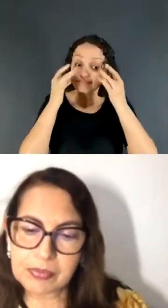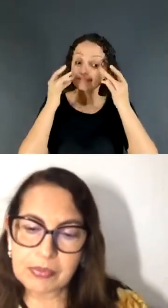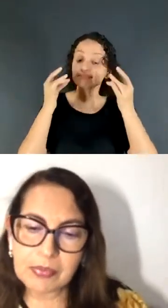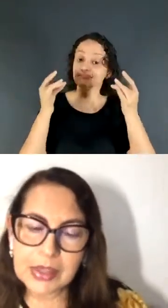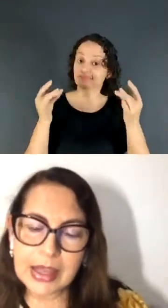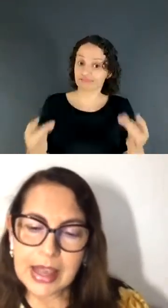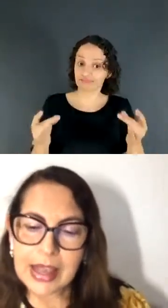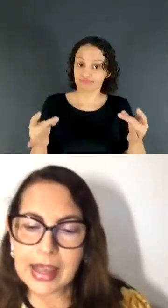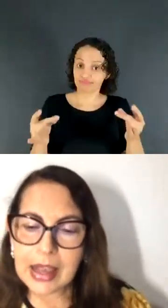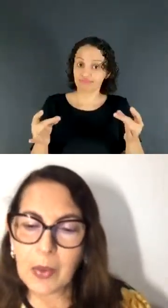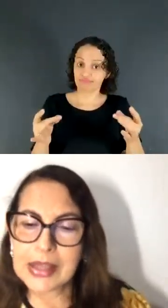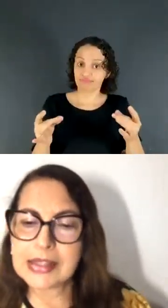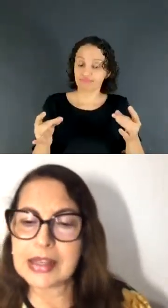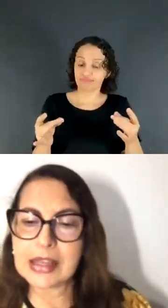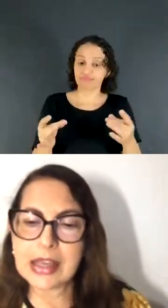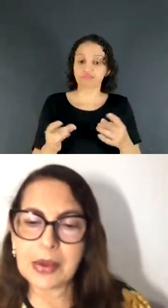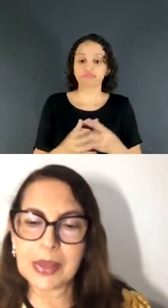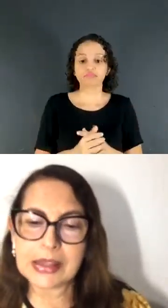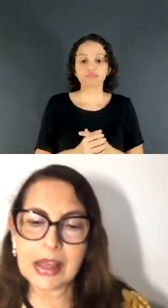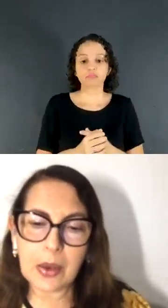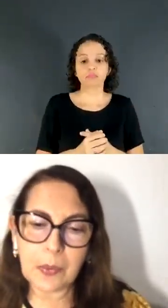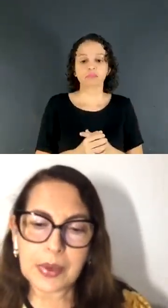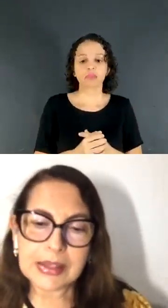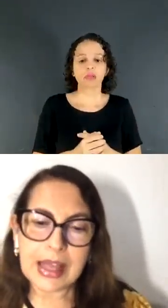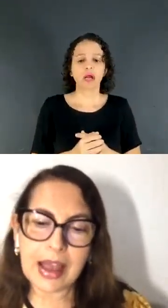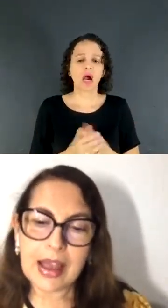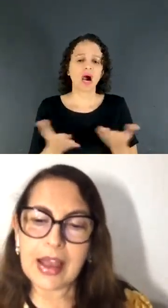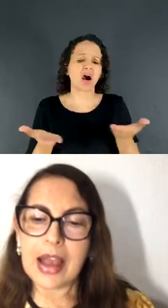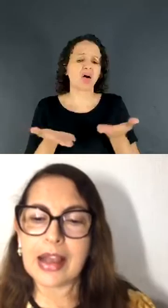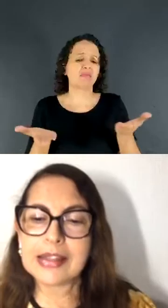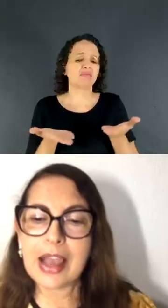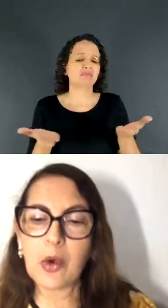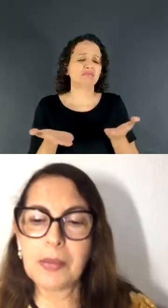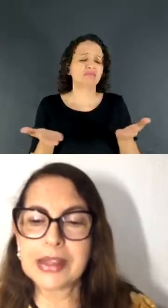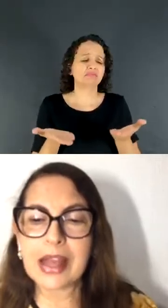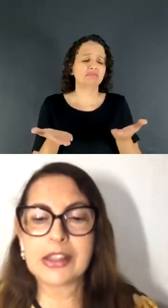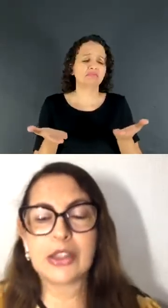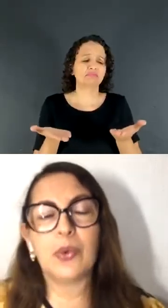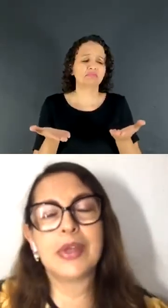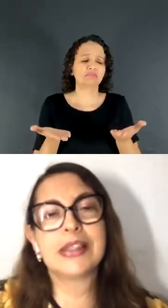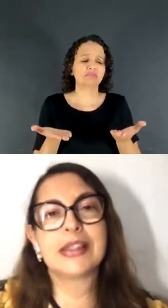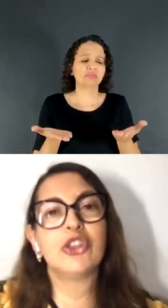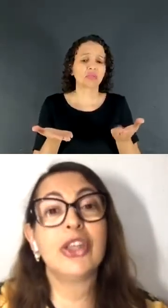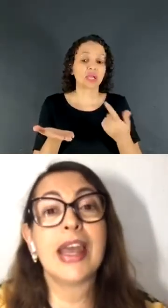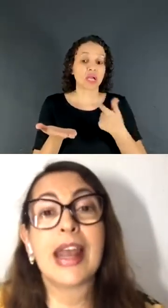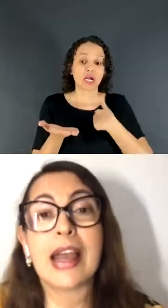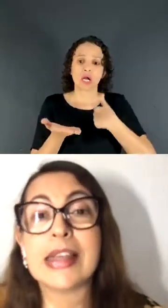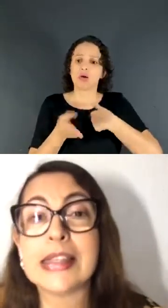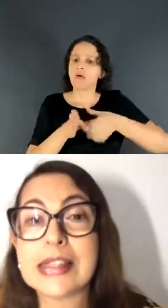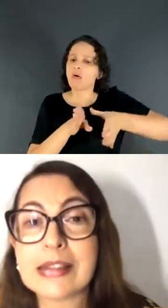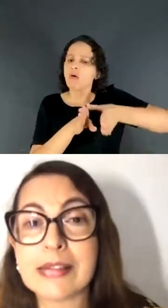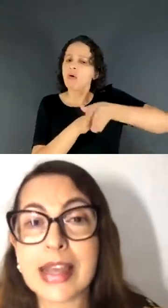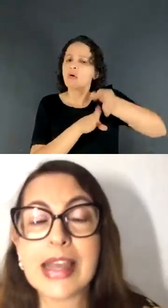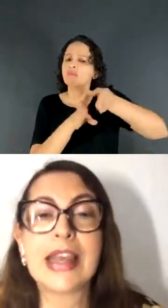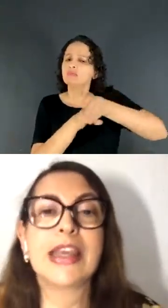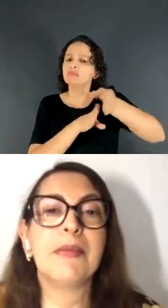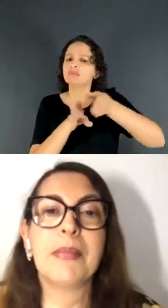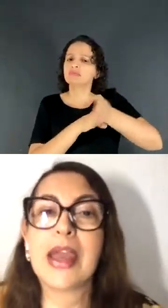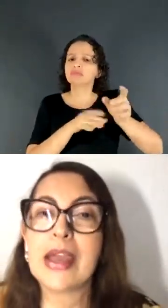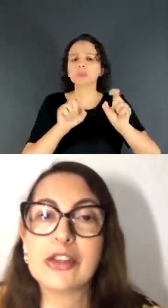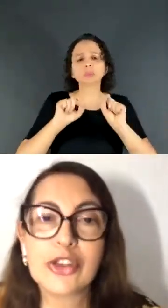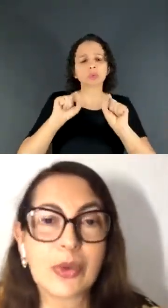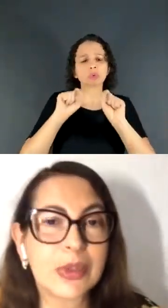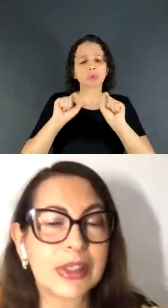certo? Quais seriam, então, tá, as recomendações gerais, né,